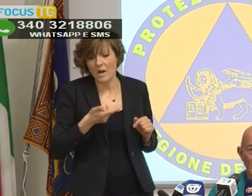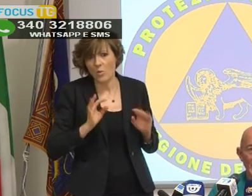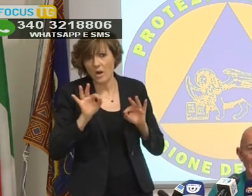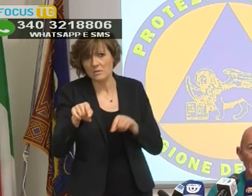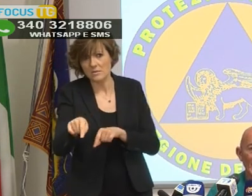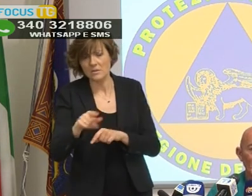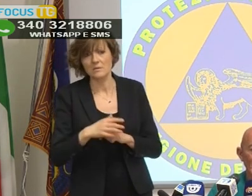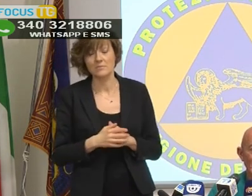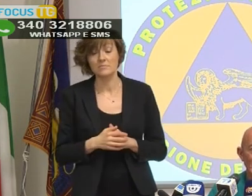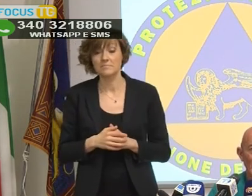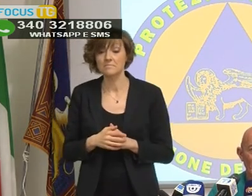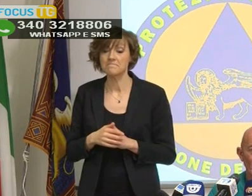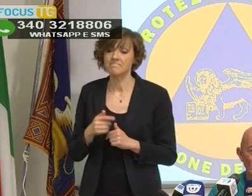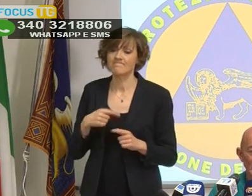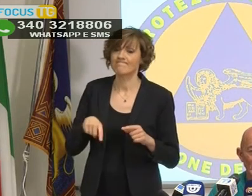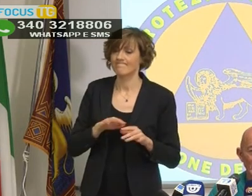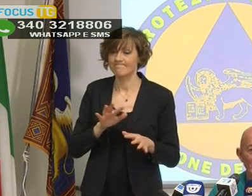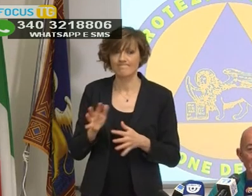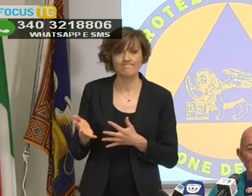alla... Siamo